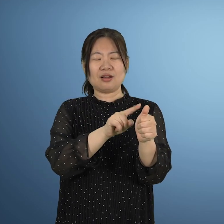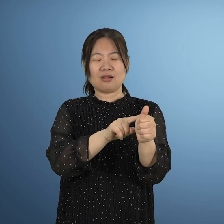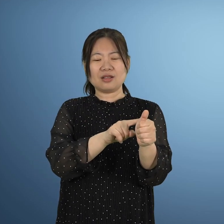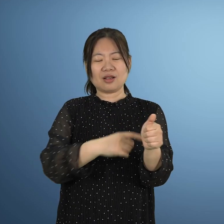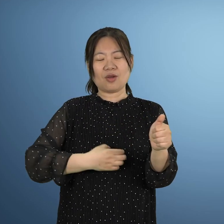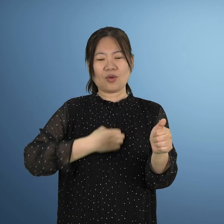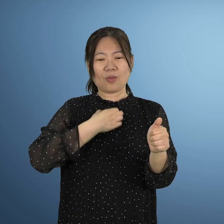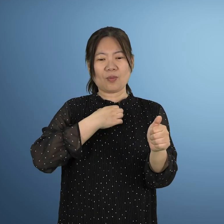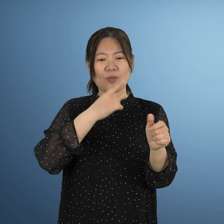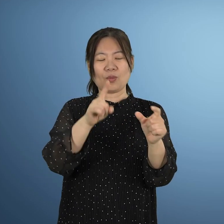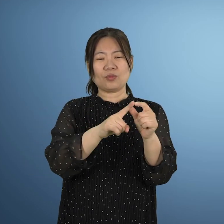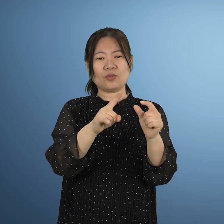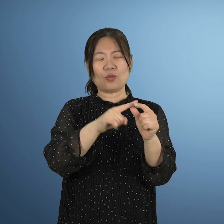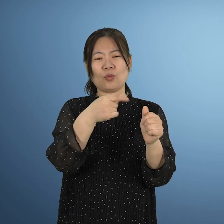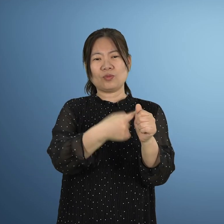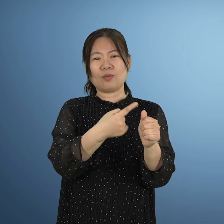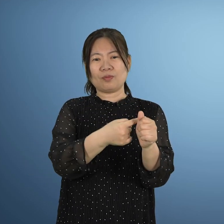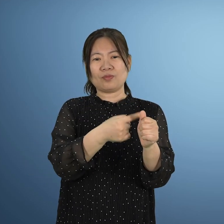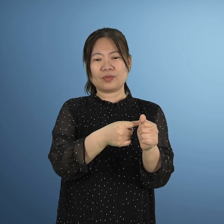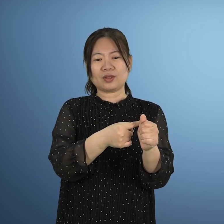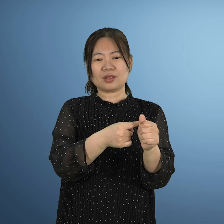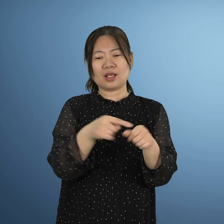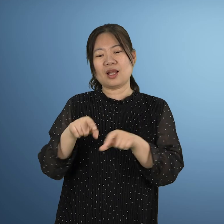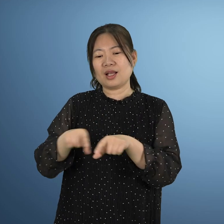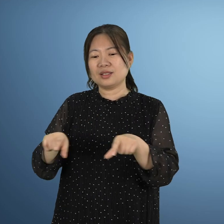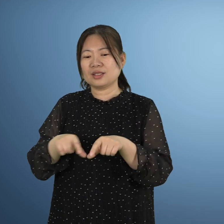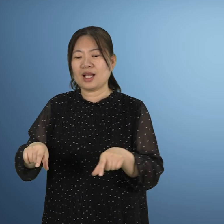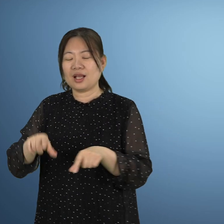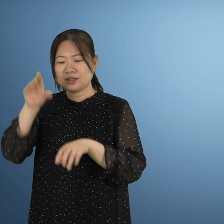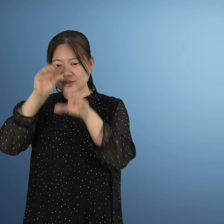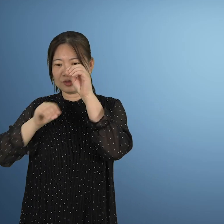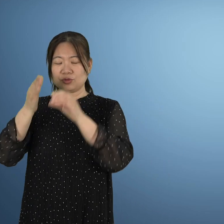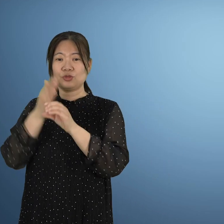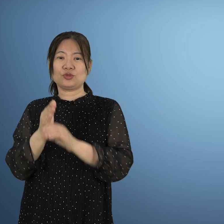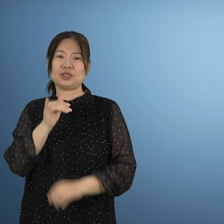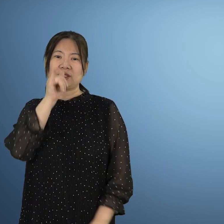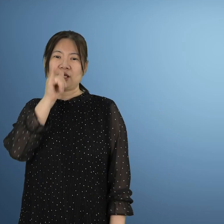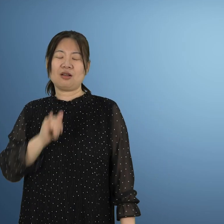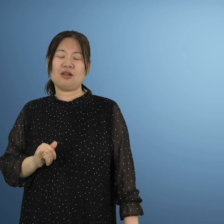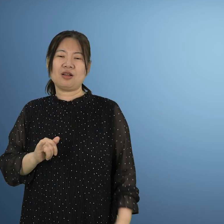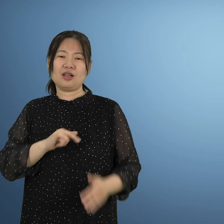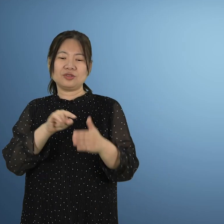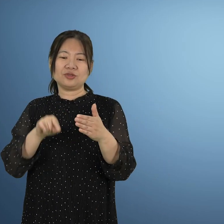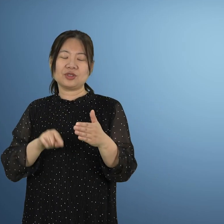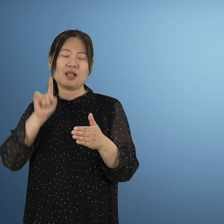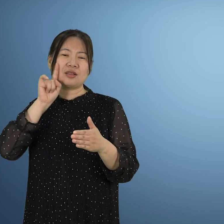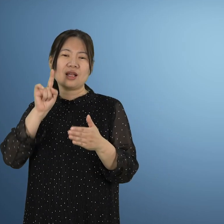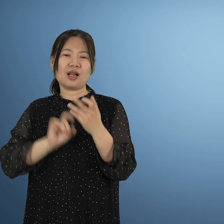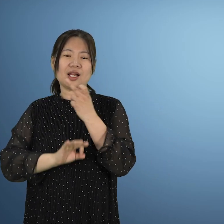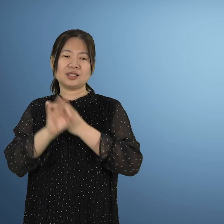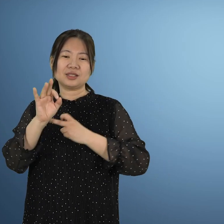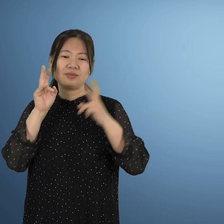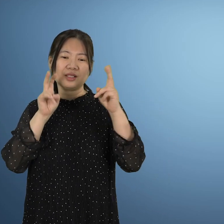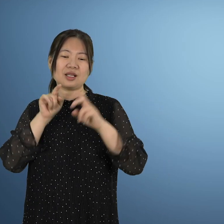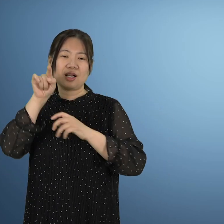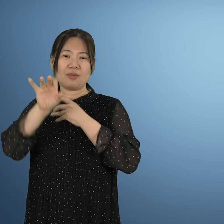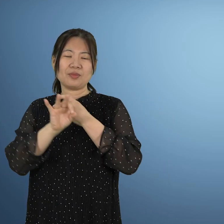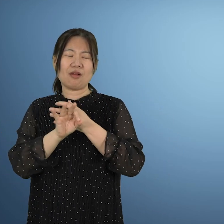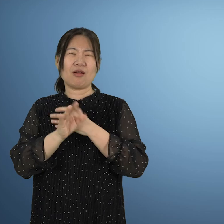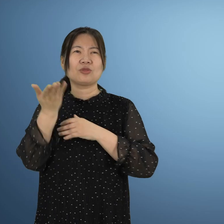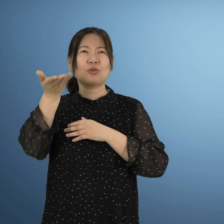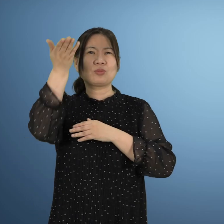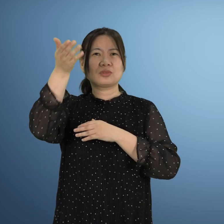혐오 발언을 일상으로 지금 듣습니다. 이 가운데도 내일 아침에 출근하면 부장